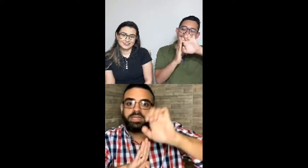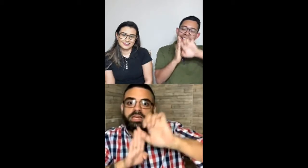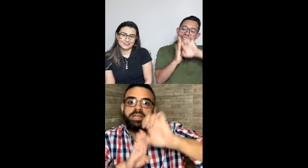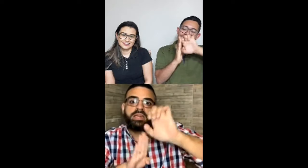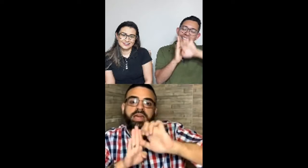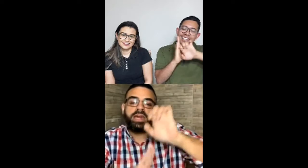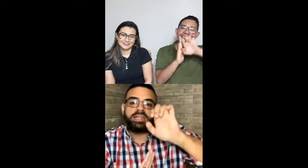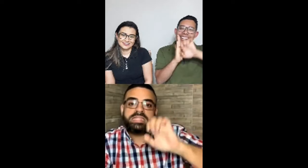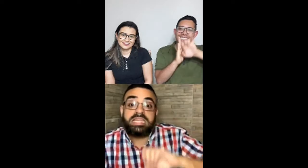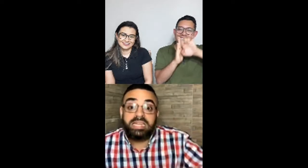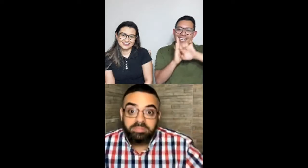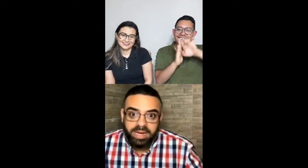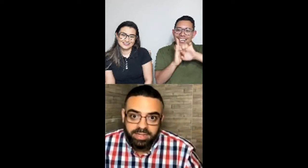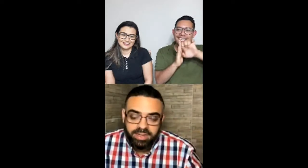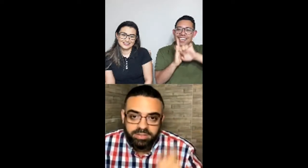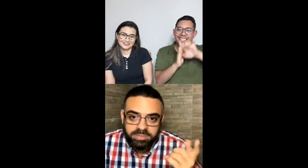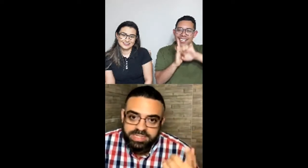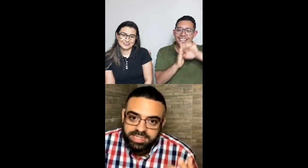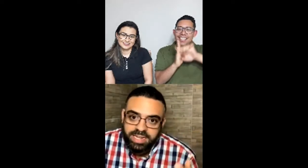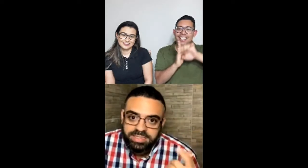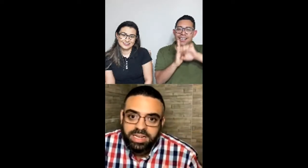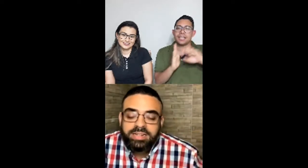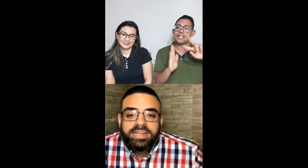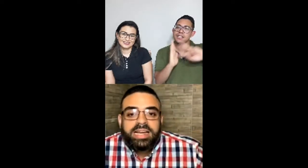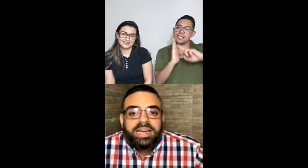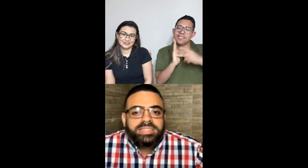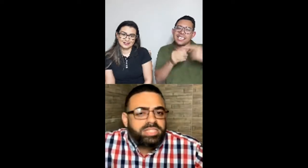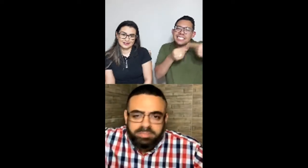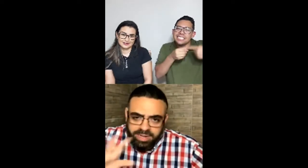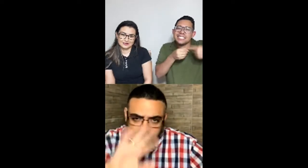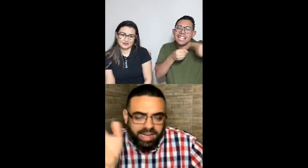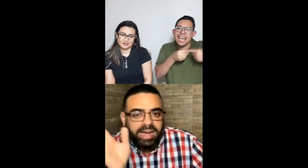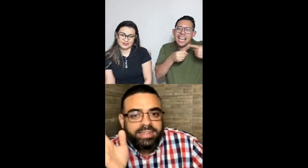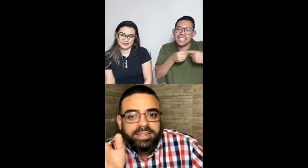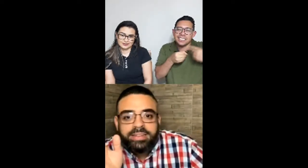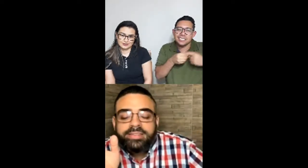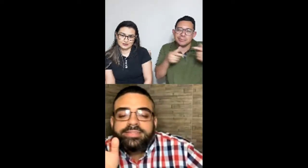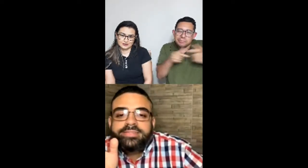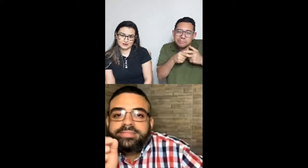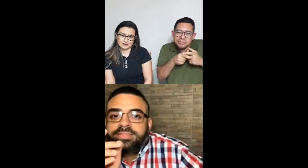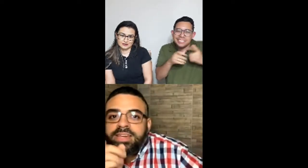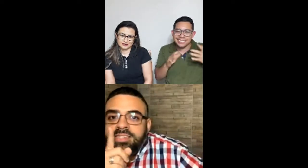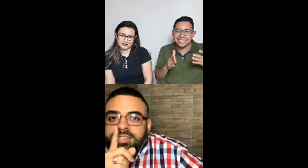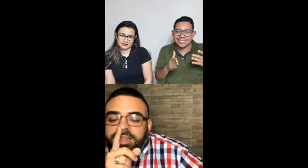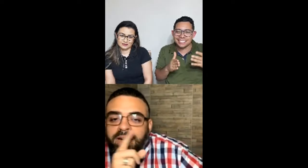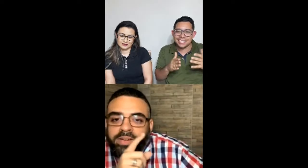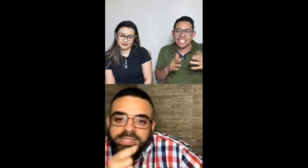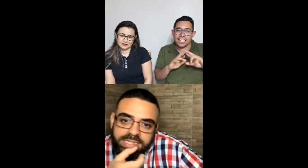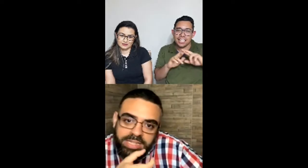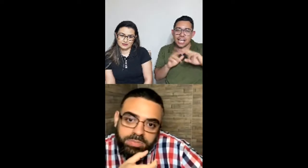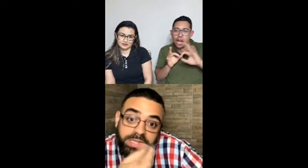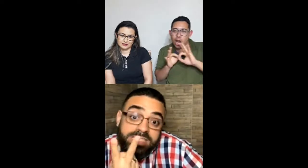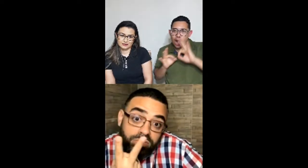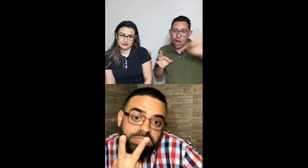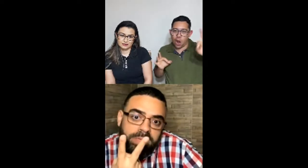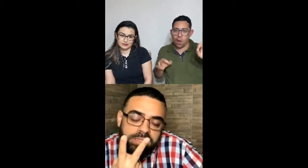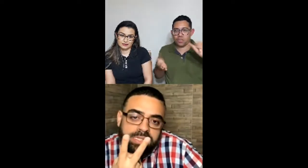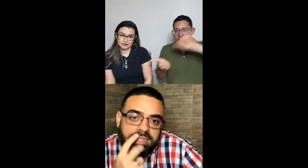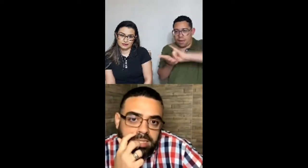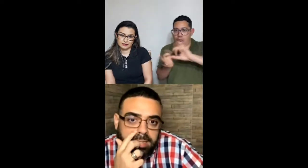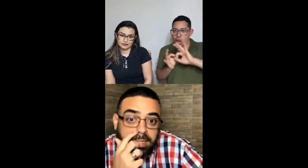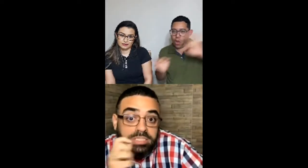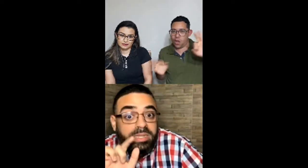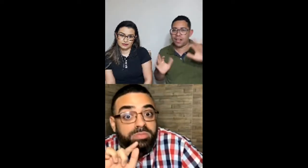Assim. Nesse dedo do meio aqui, ó. Você puxa aqui. Que é Chiang Mai, é o nome da cidade lá. Chiang